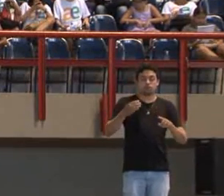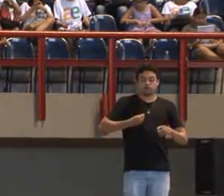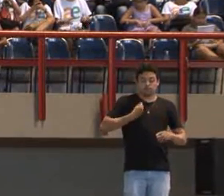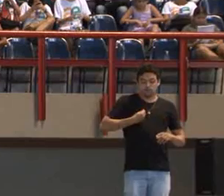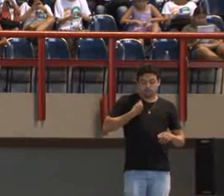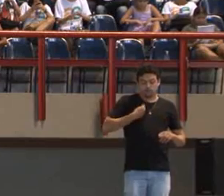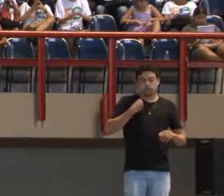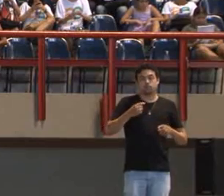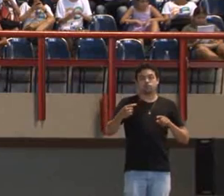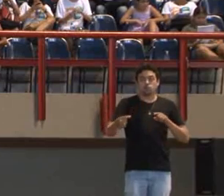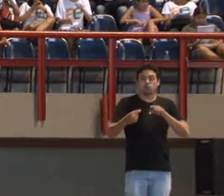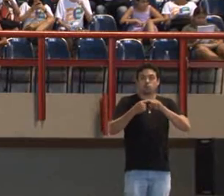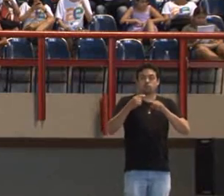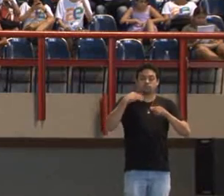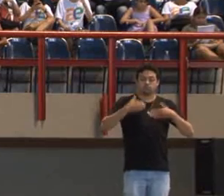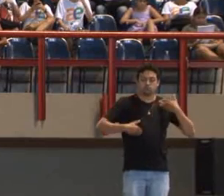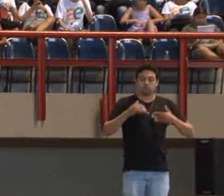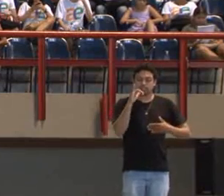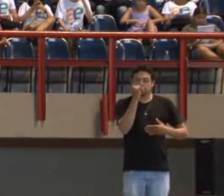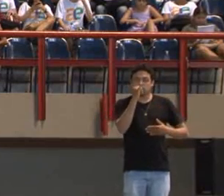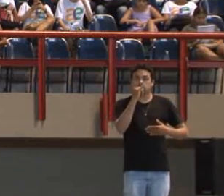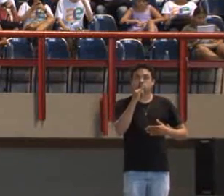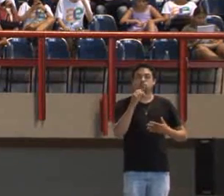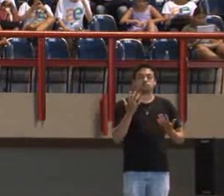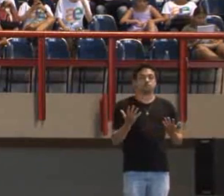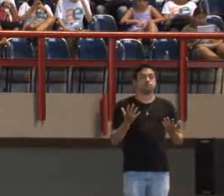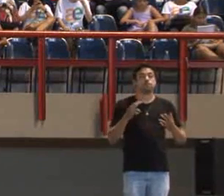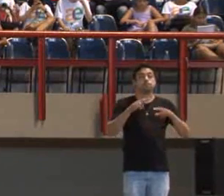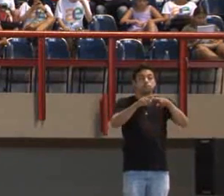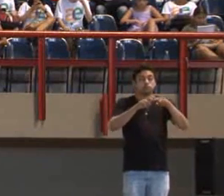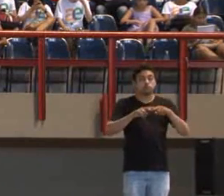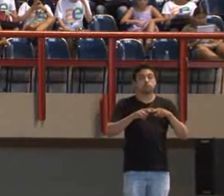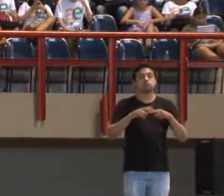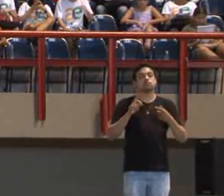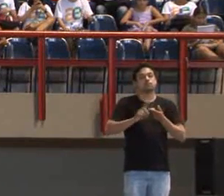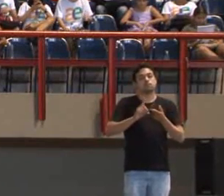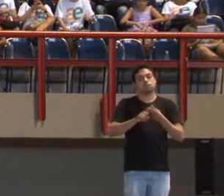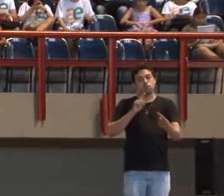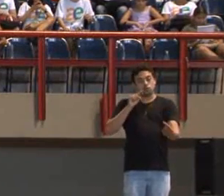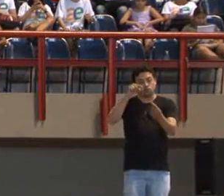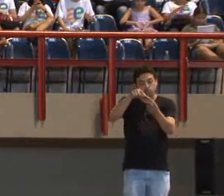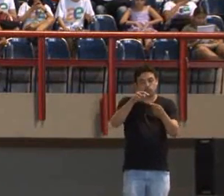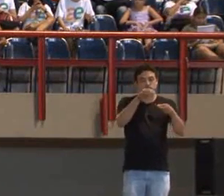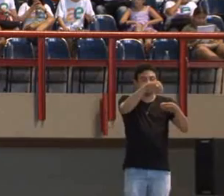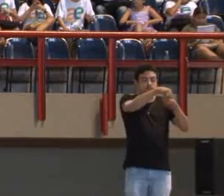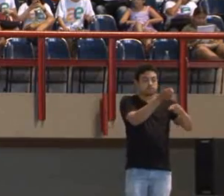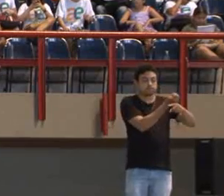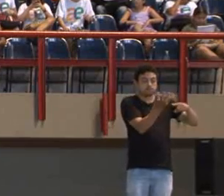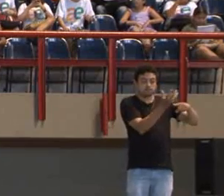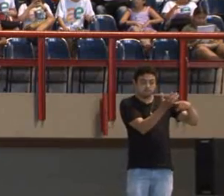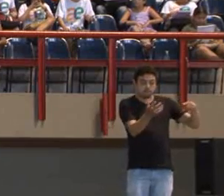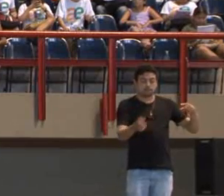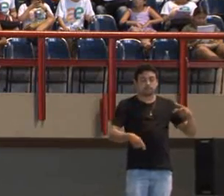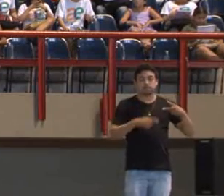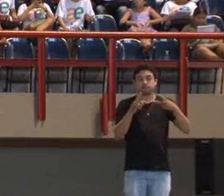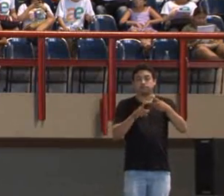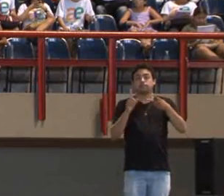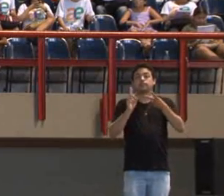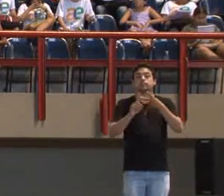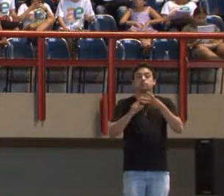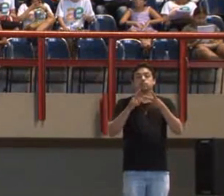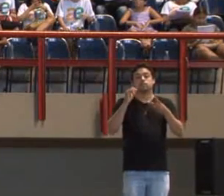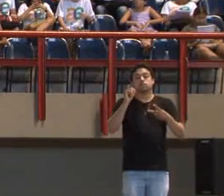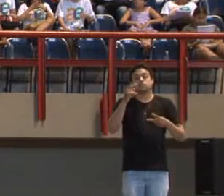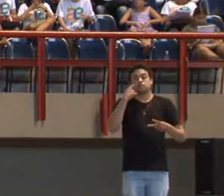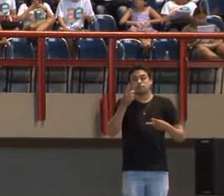é sinônimo de energia vital. Então, isso também é física. Segundo, se você olhar